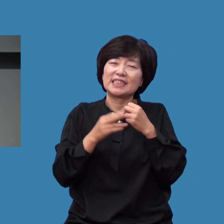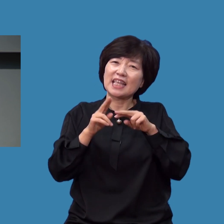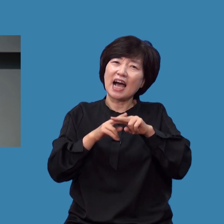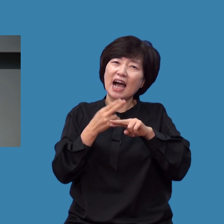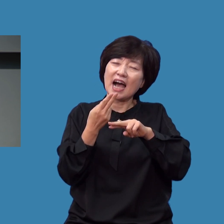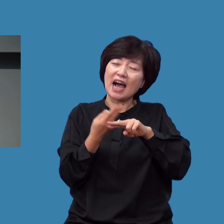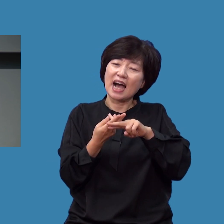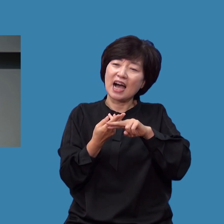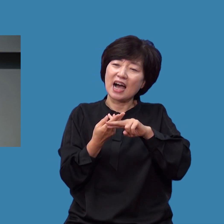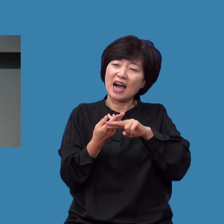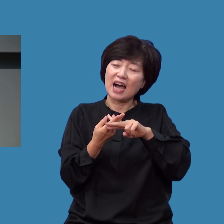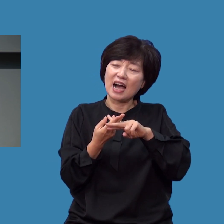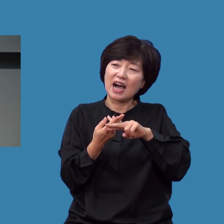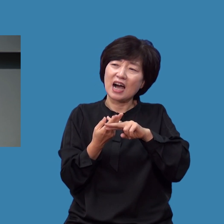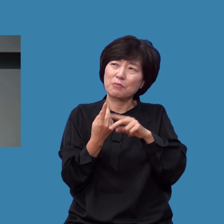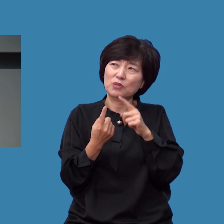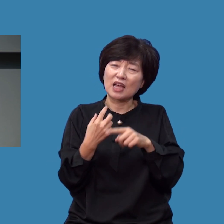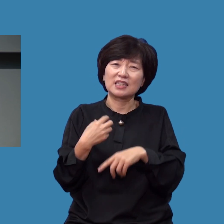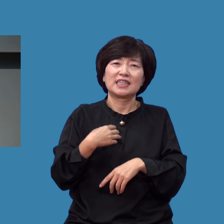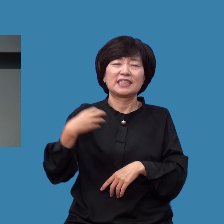은사라기보다는 책임감의 문제야.